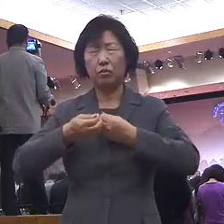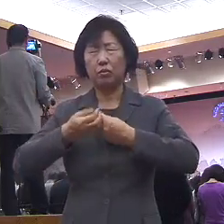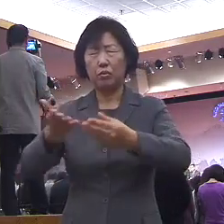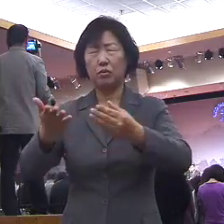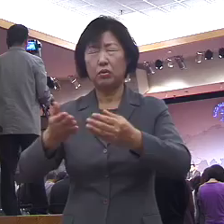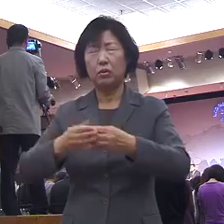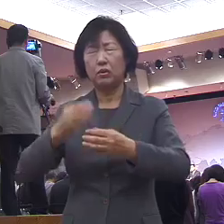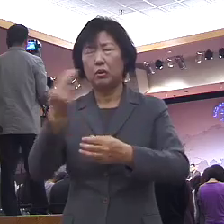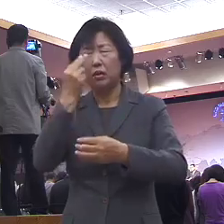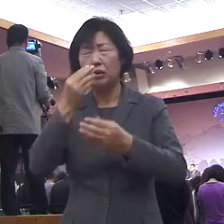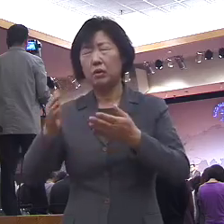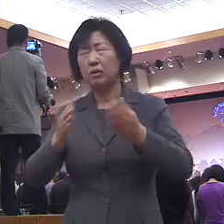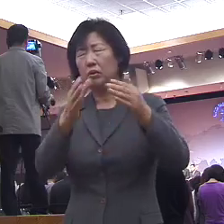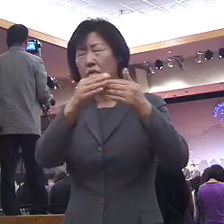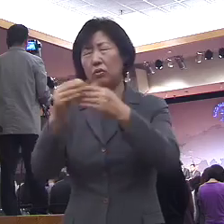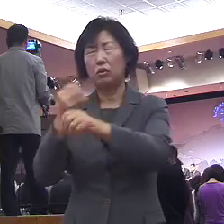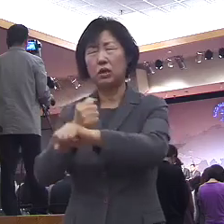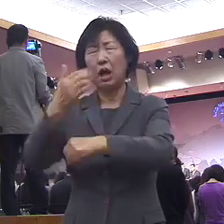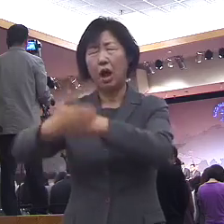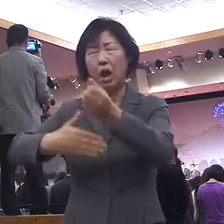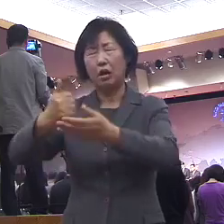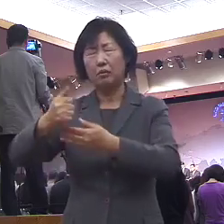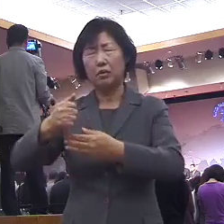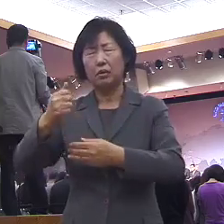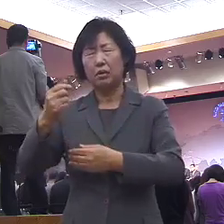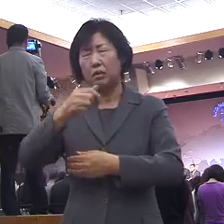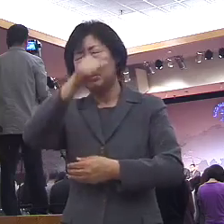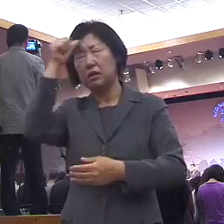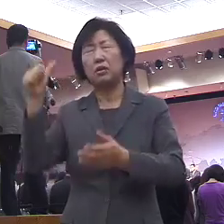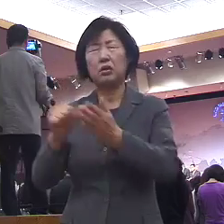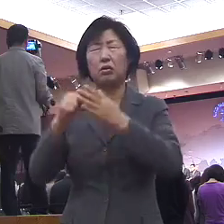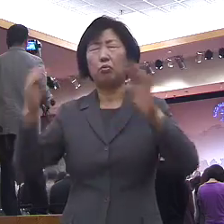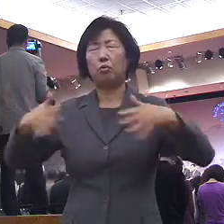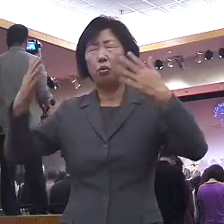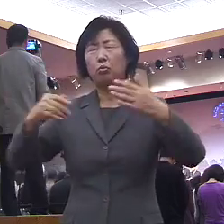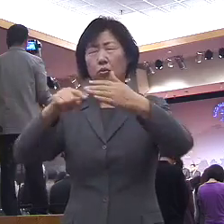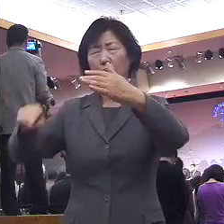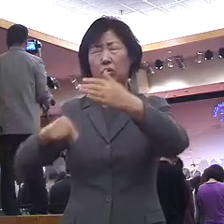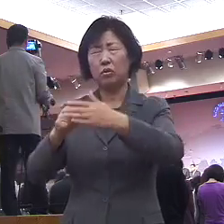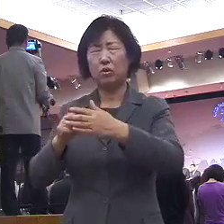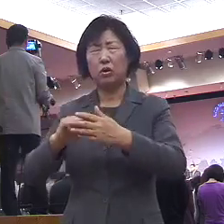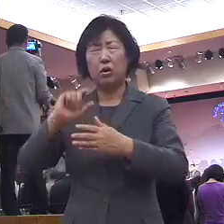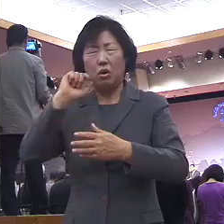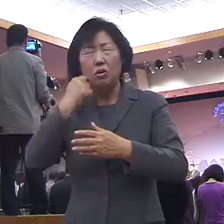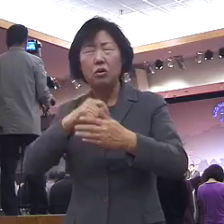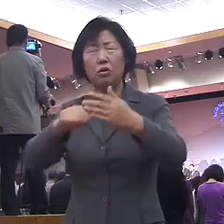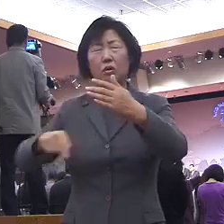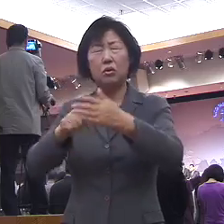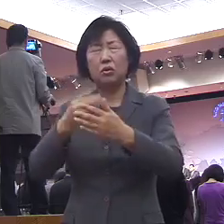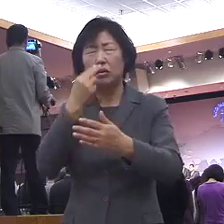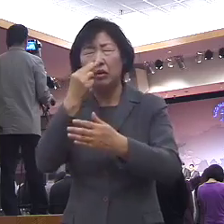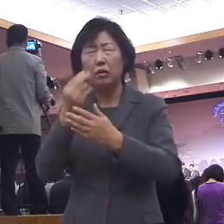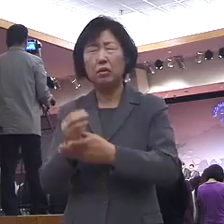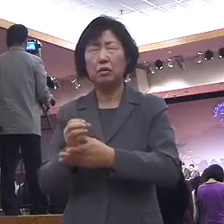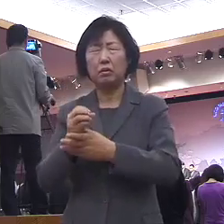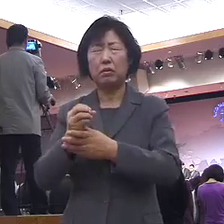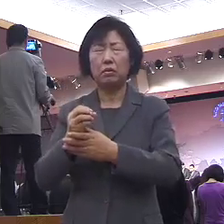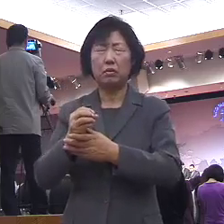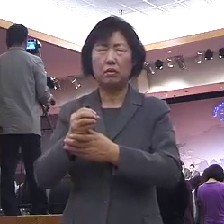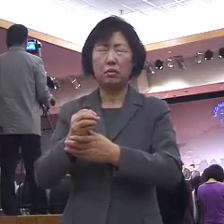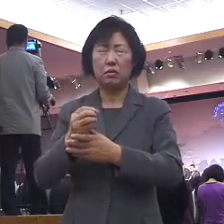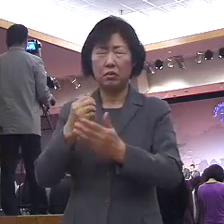길로 인도하신 하나님, 인생의 폭풍 안에 참담한 가운데서도 생명의 줄을 던져 구원하신 하나님을